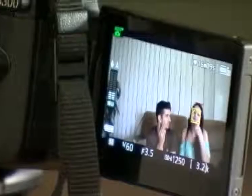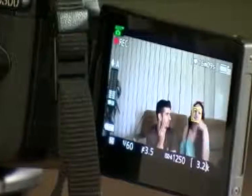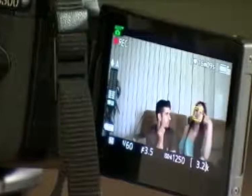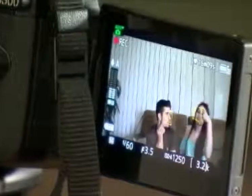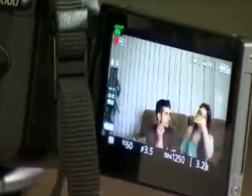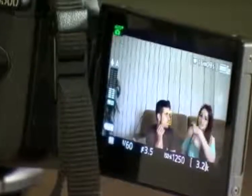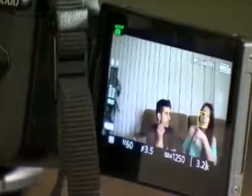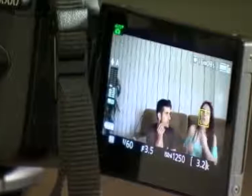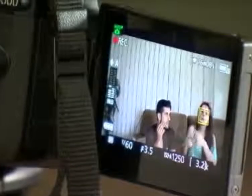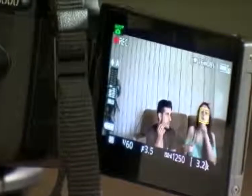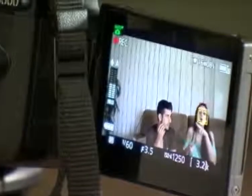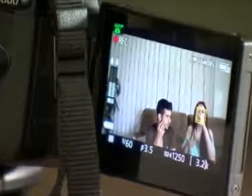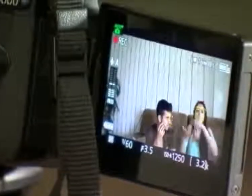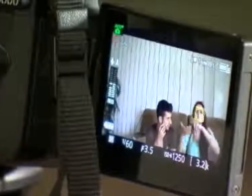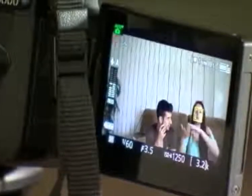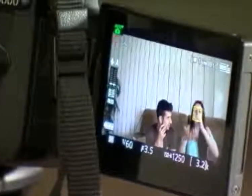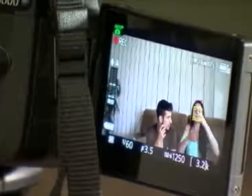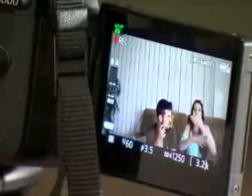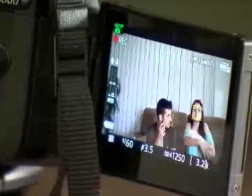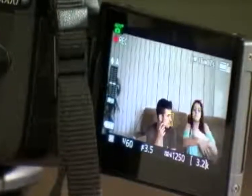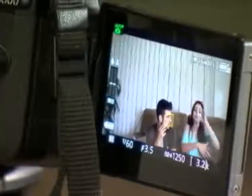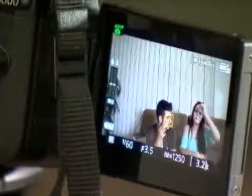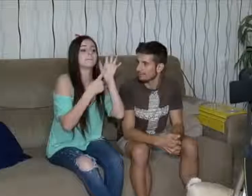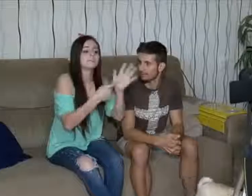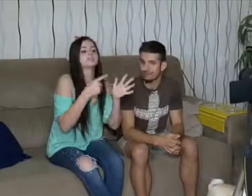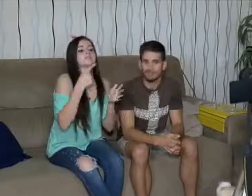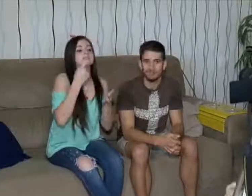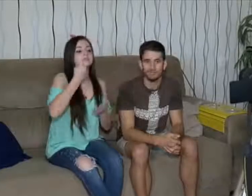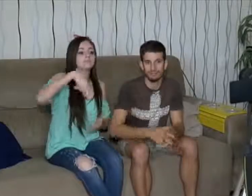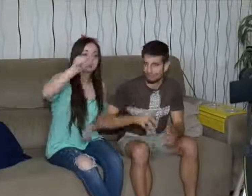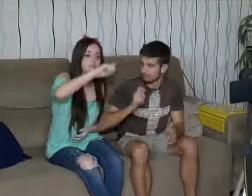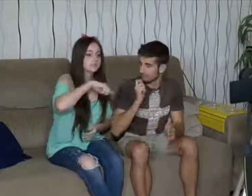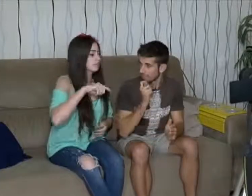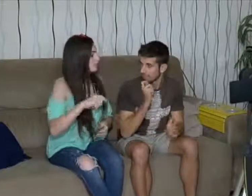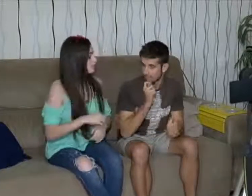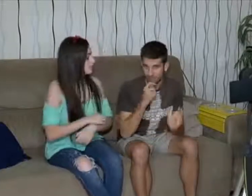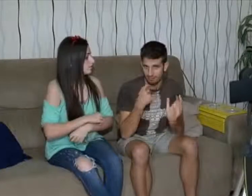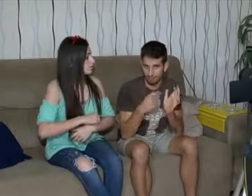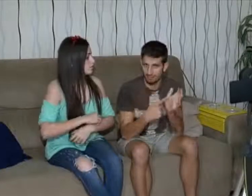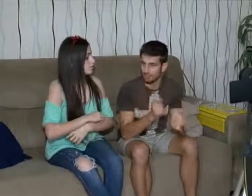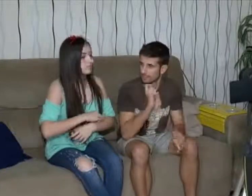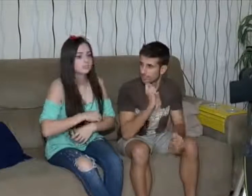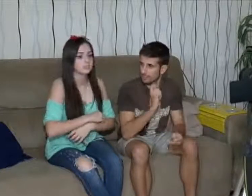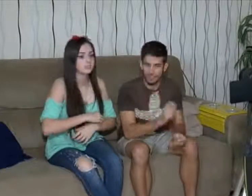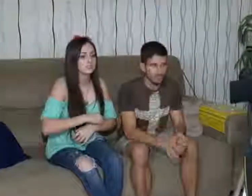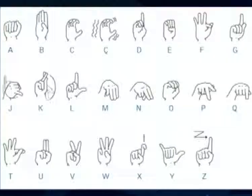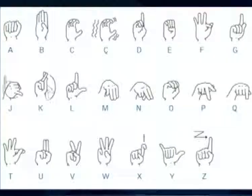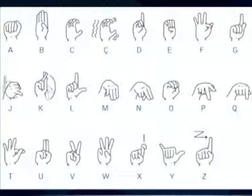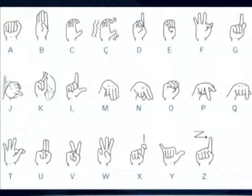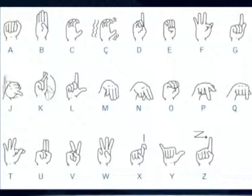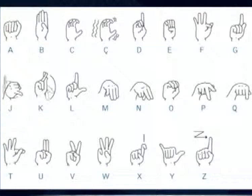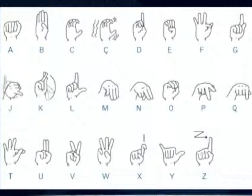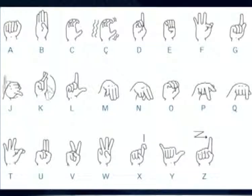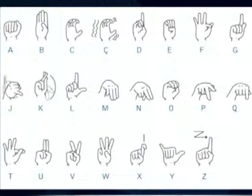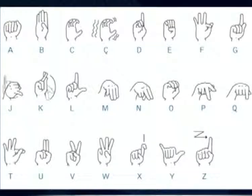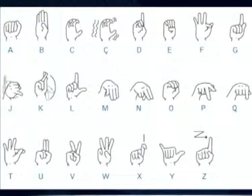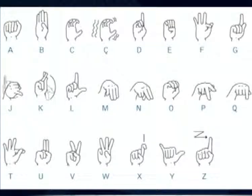Os dois nasceram surdos e só se comunicam através de libras. Libras é a